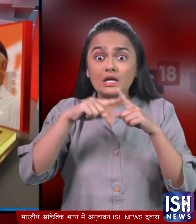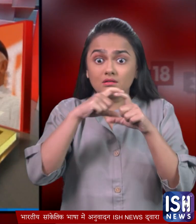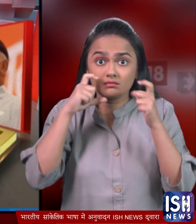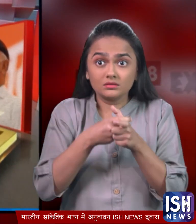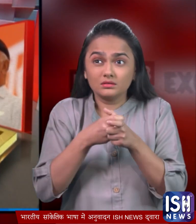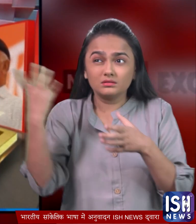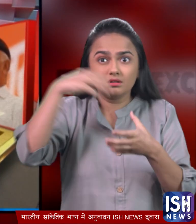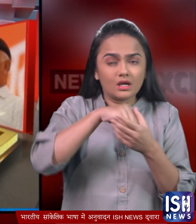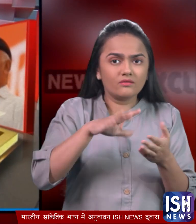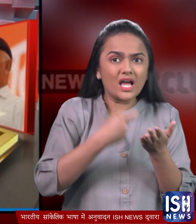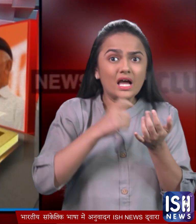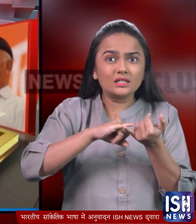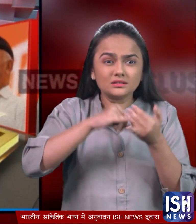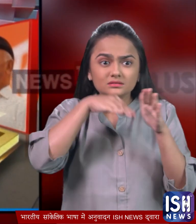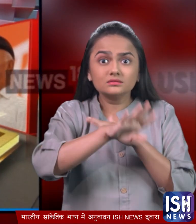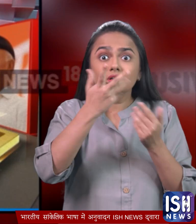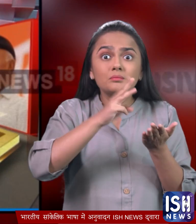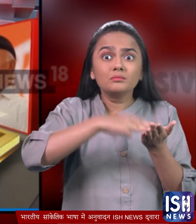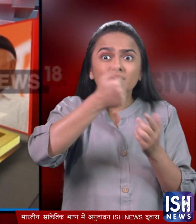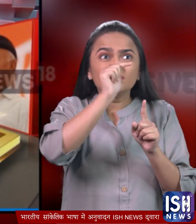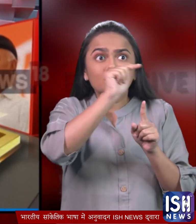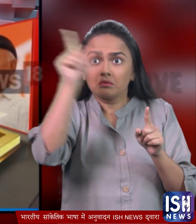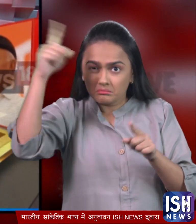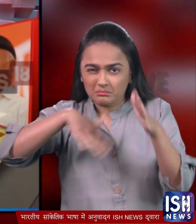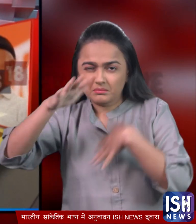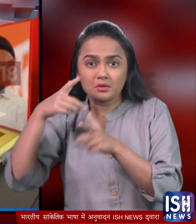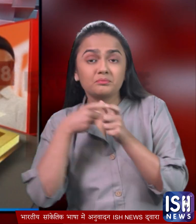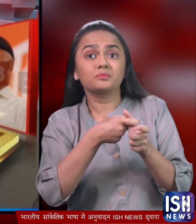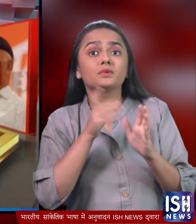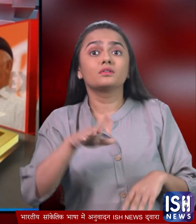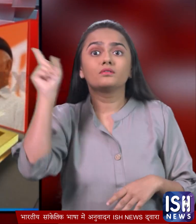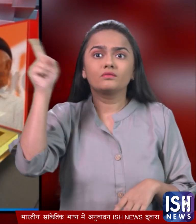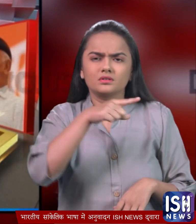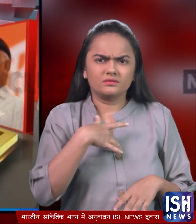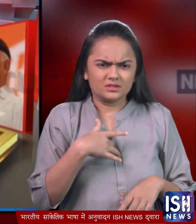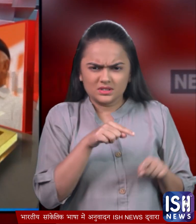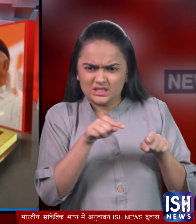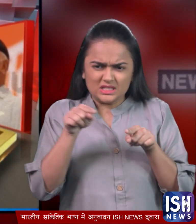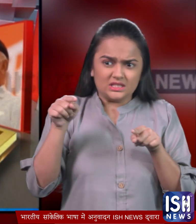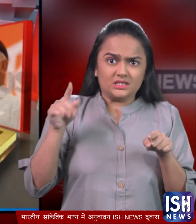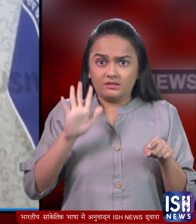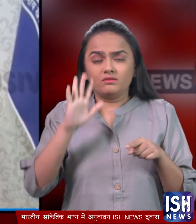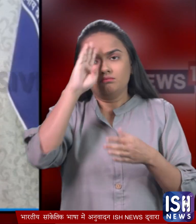पर आरएसएस के कुछ बड़े नेता भी हैं, लिहाजा मामले की गंभीरता को देखते हुए पुलिस ने केस दर्ज कर लिया।